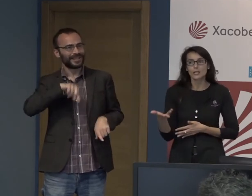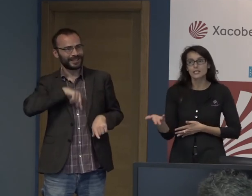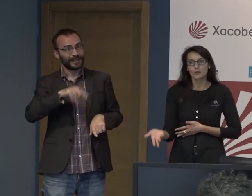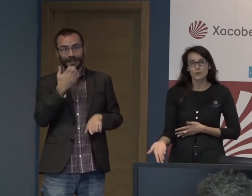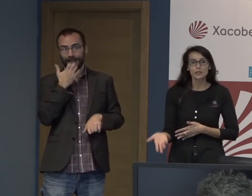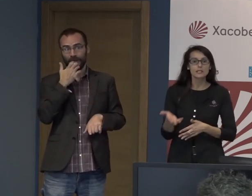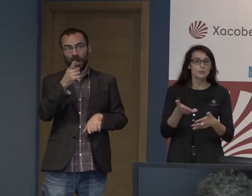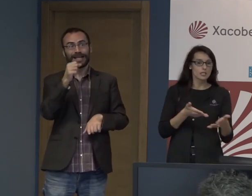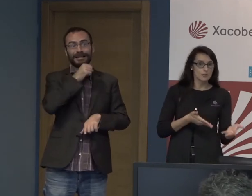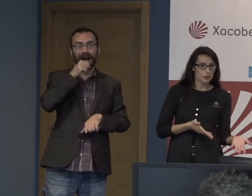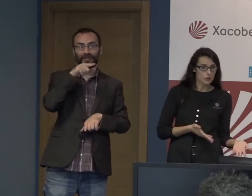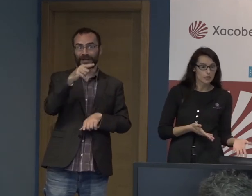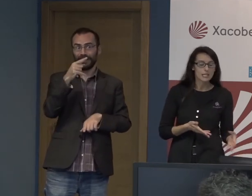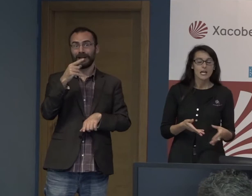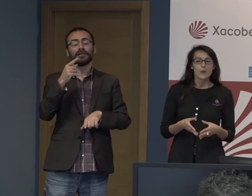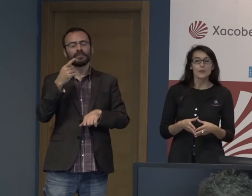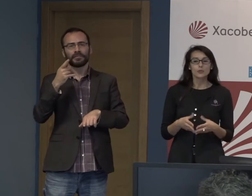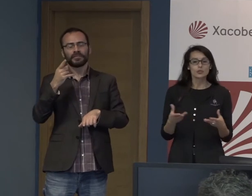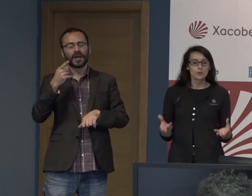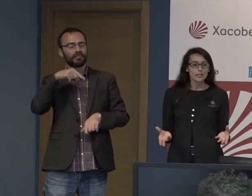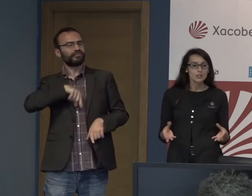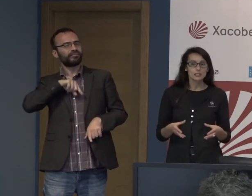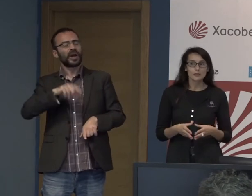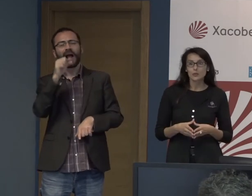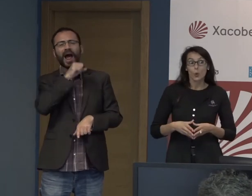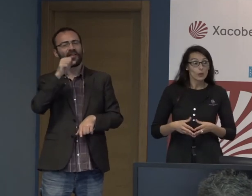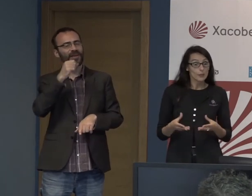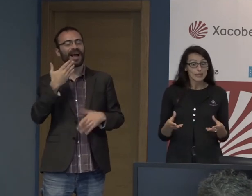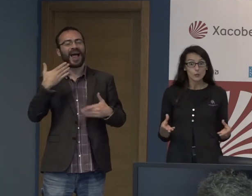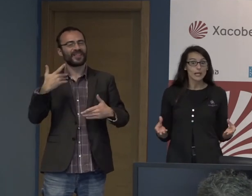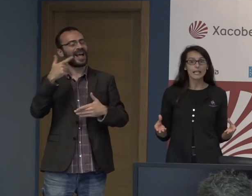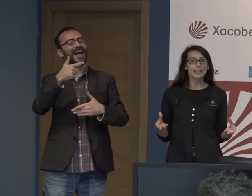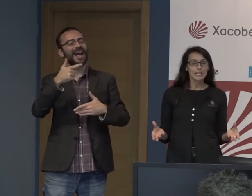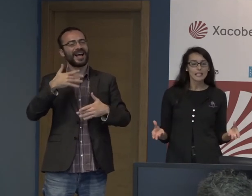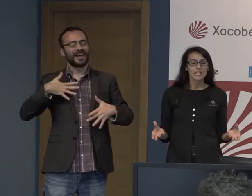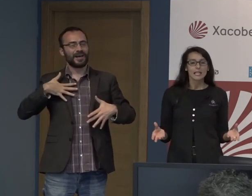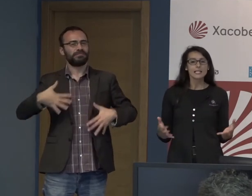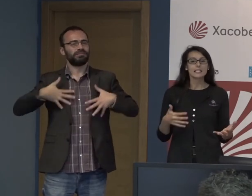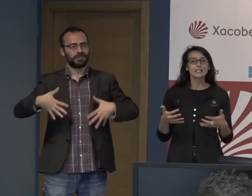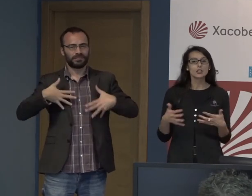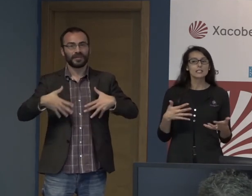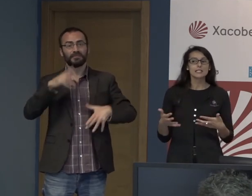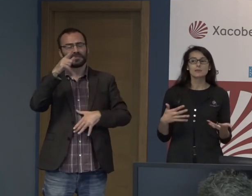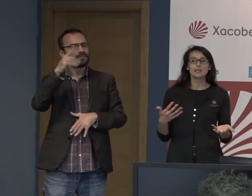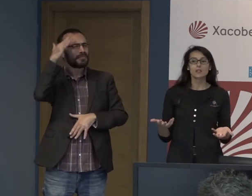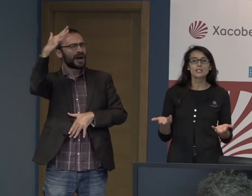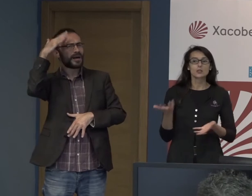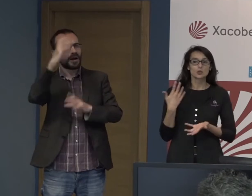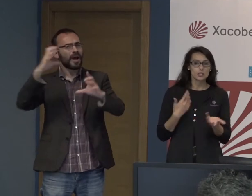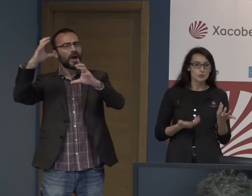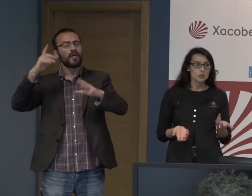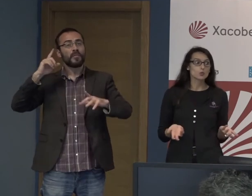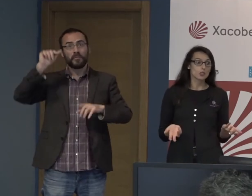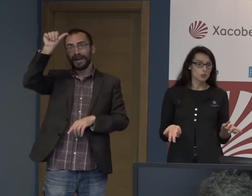reconoció las canciones por las vibraciones. Pero vosotros imaginaros estar viendo una película en el cine y sentir todas esas vibraciones